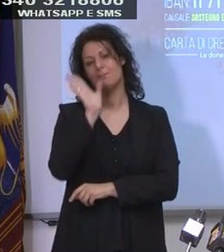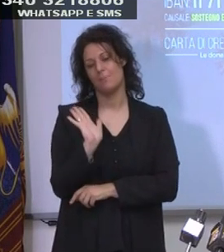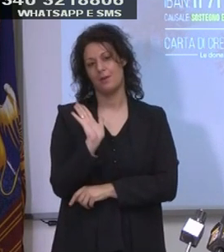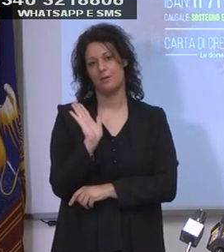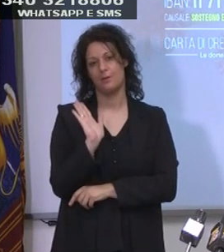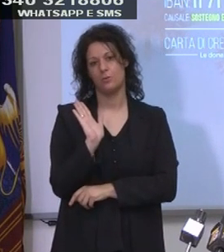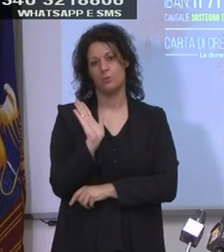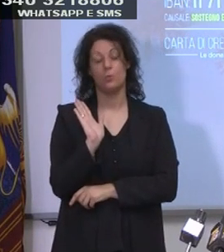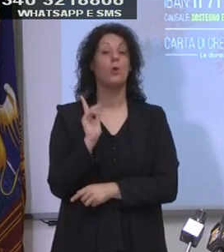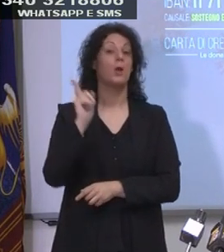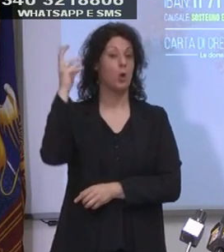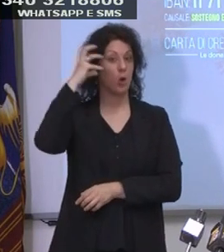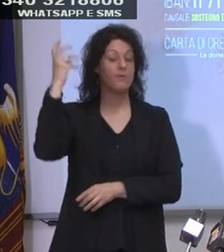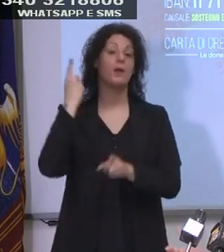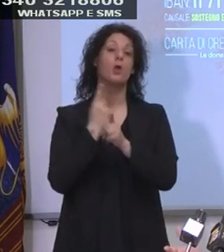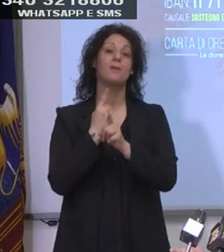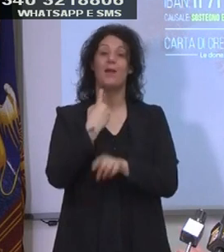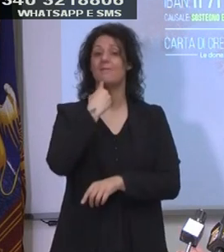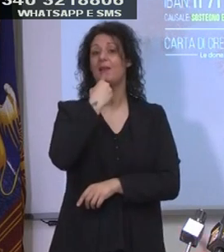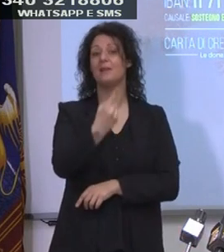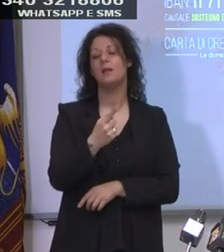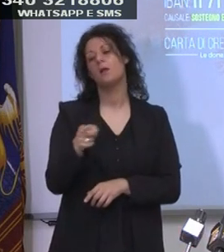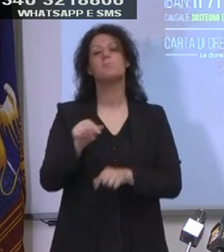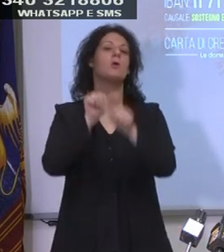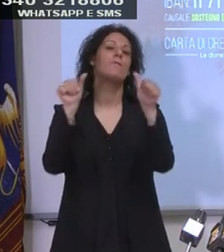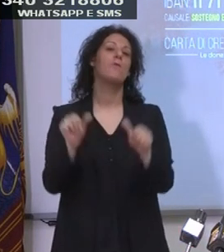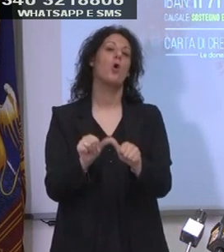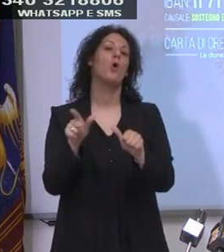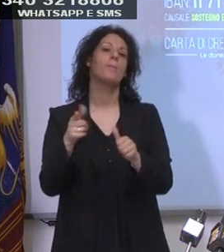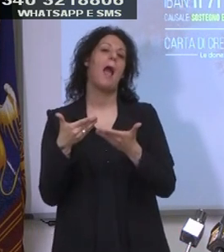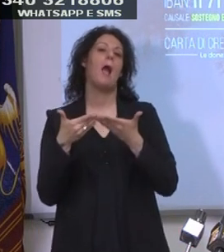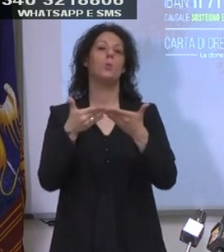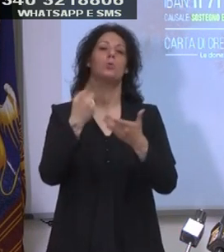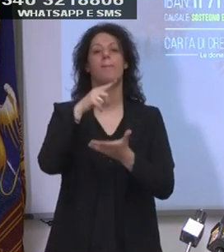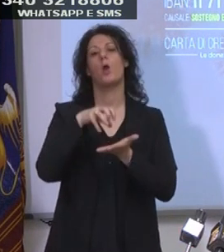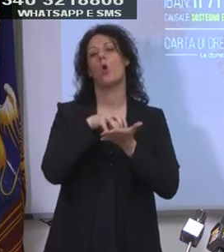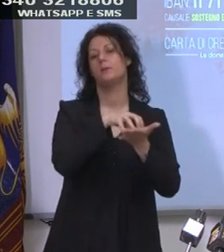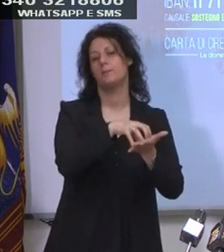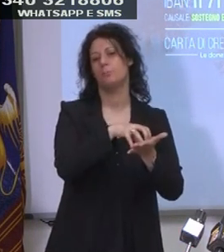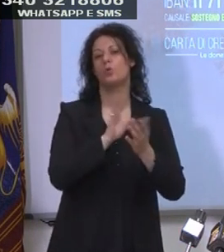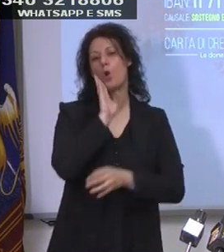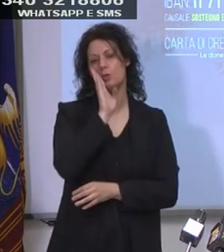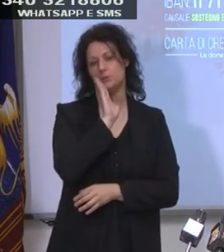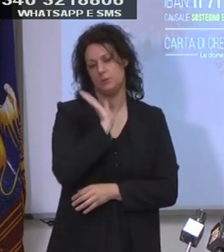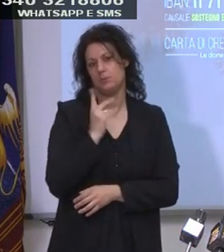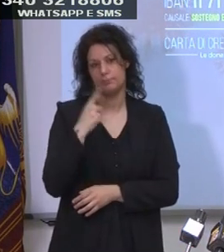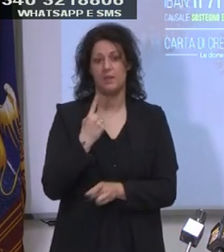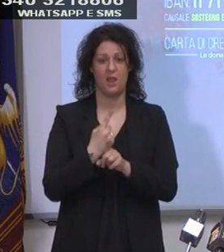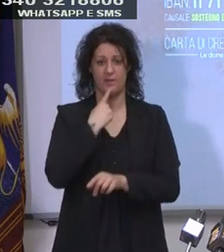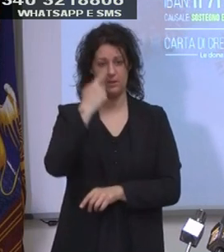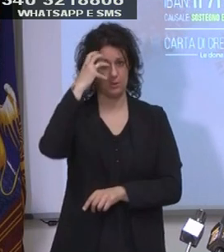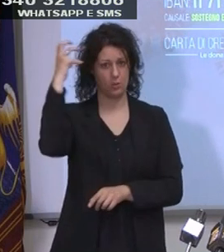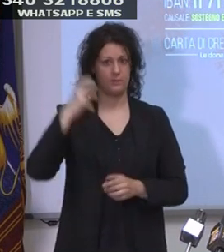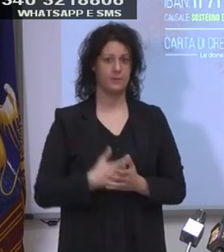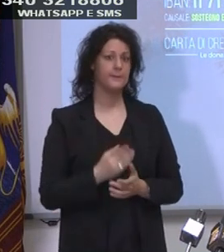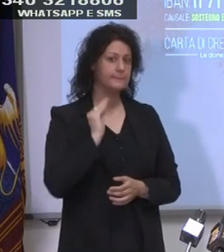giurisprudenza, cioè si dica che sono un utile contributo. Le posso chiedere inoltre la sua su una partita molto discussa,